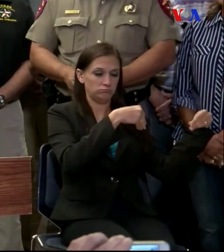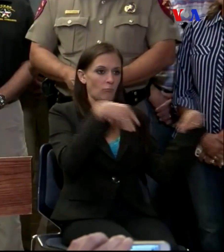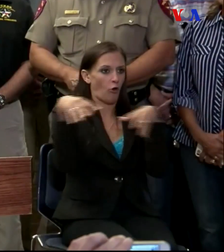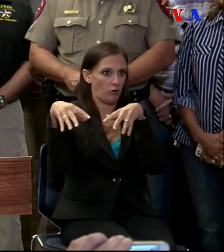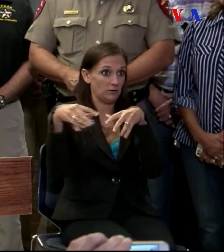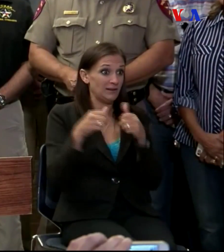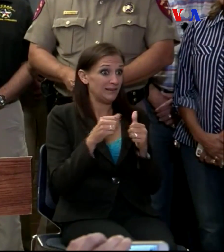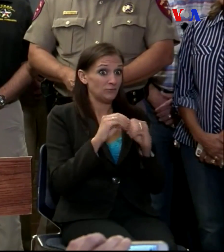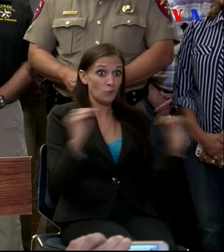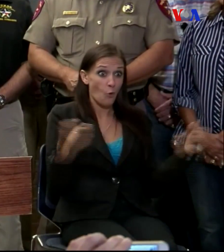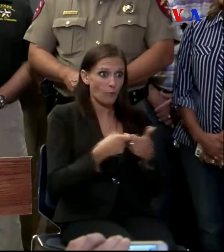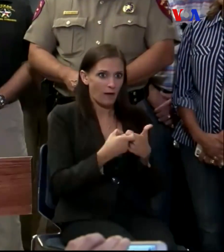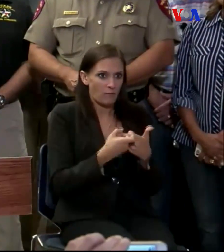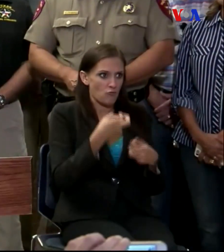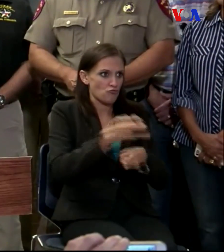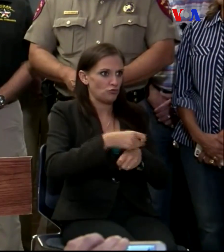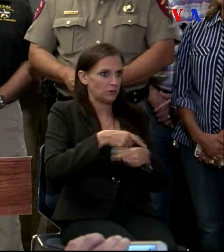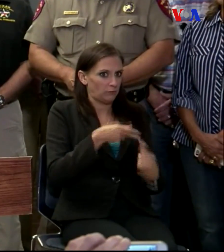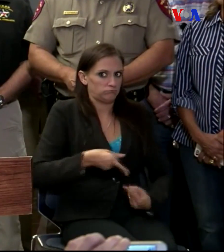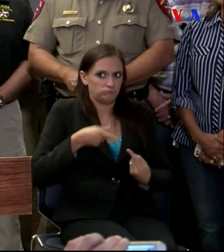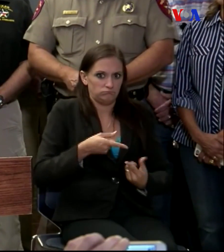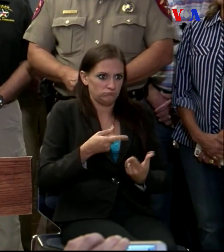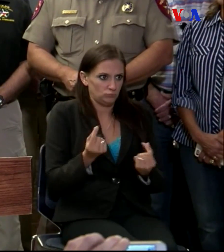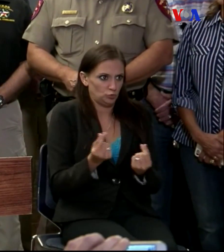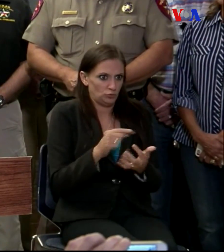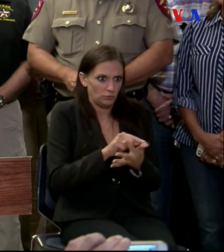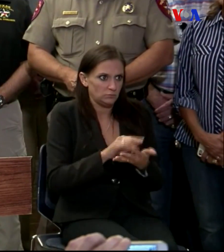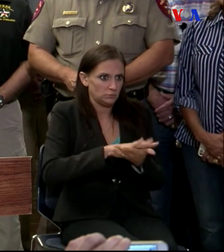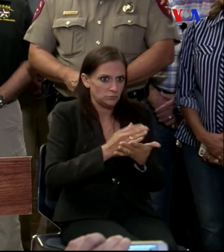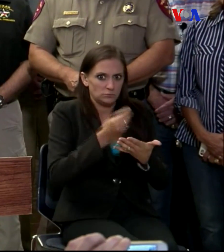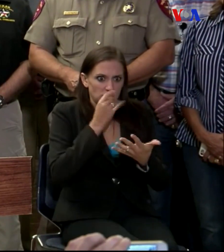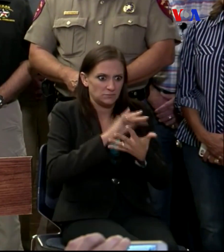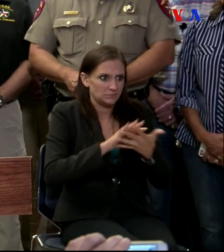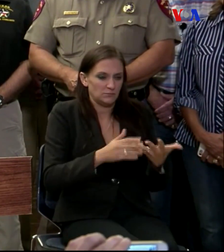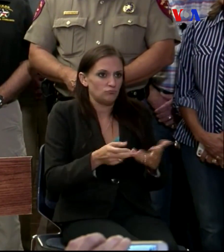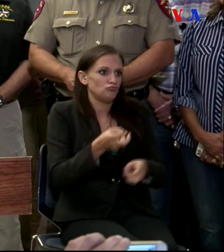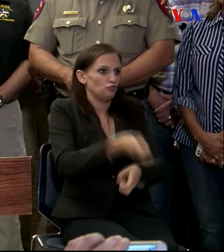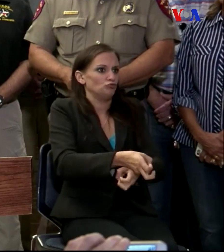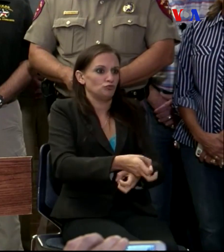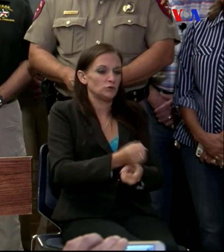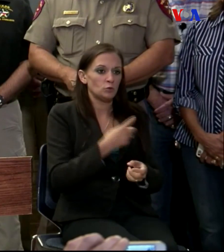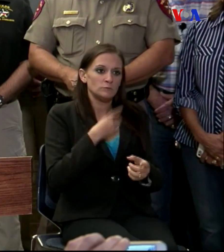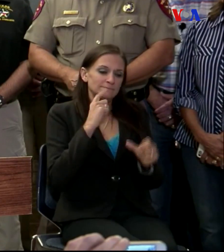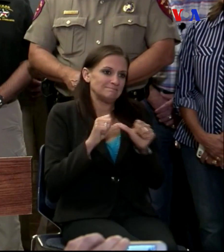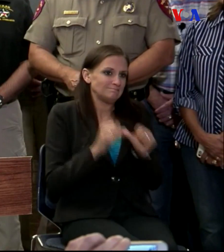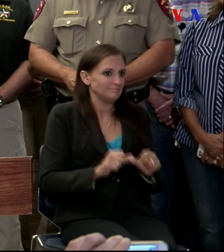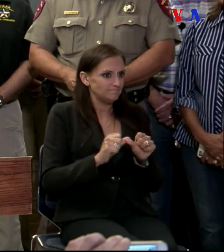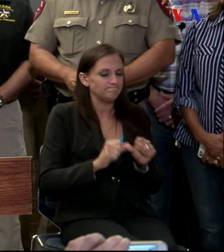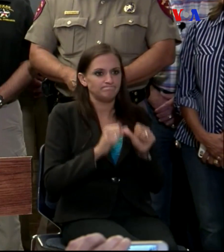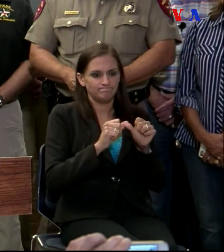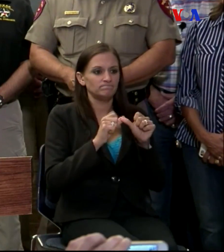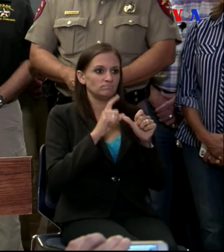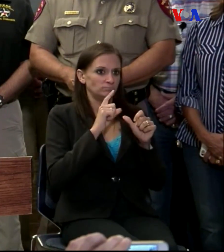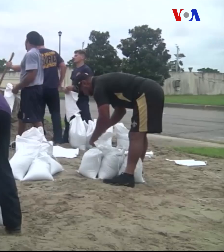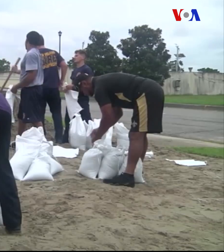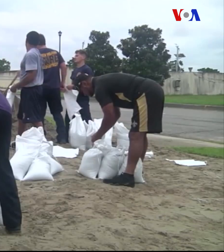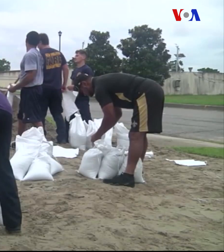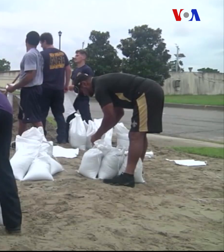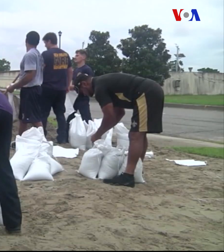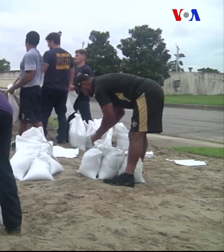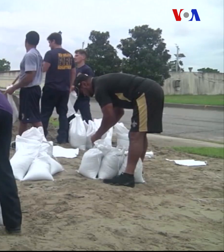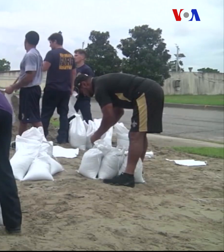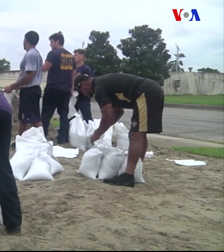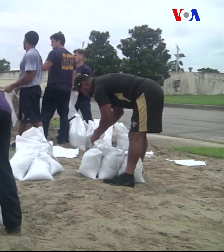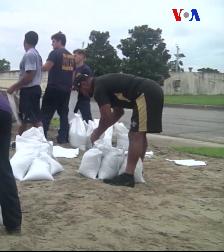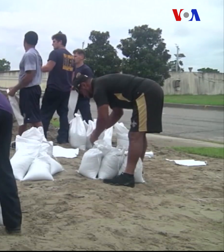O governador de Texas, Greg Abbott, afirma que o trabalho para restaurar a energia elétrica começará dentro de 1 ou 2 dias. Nós